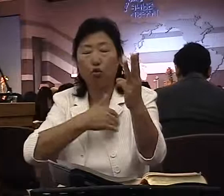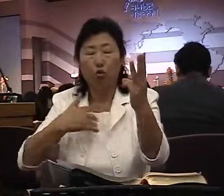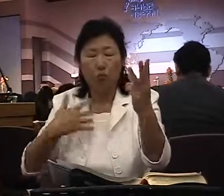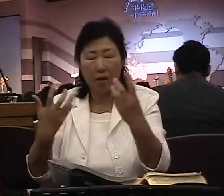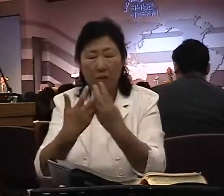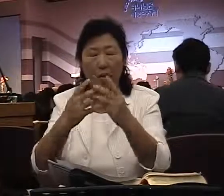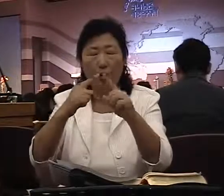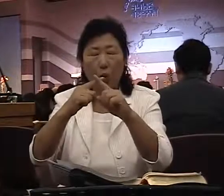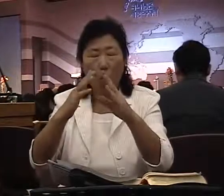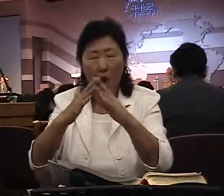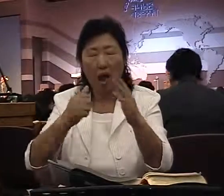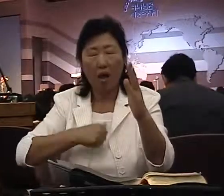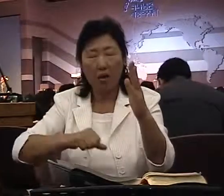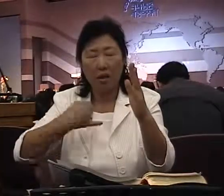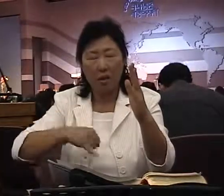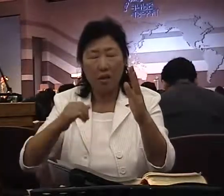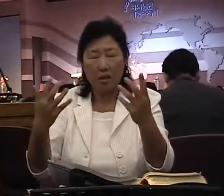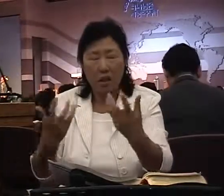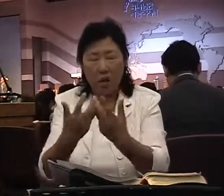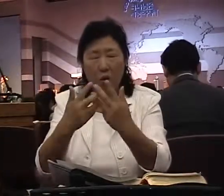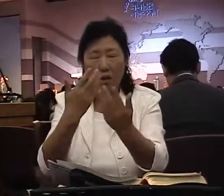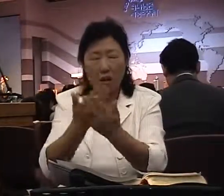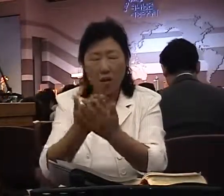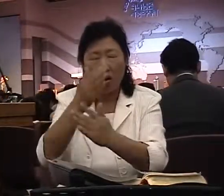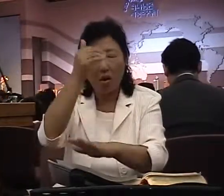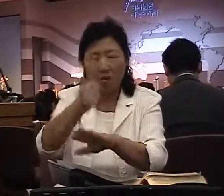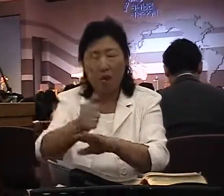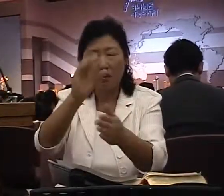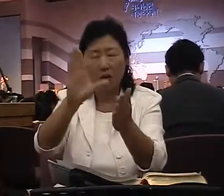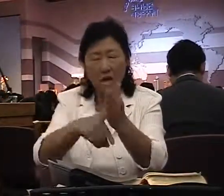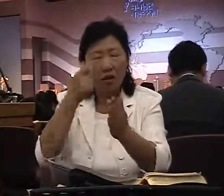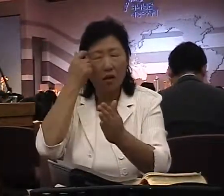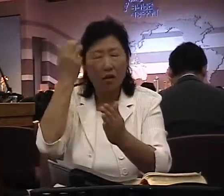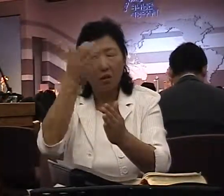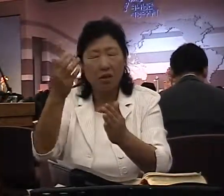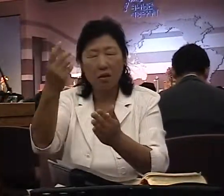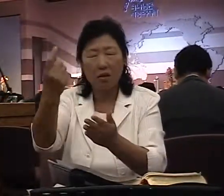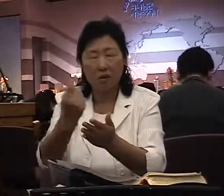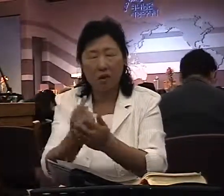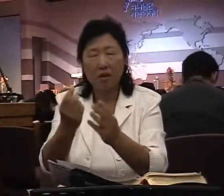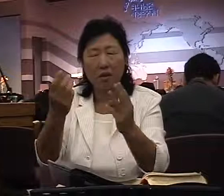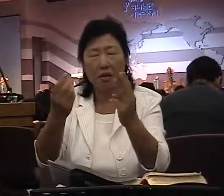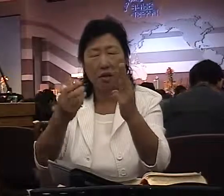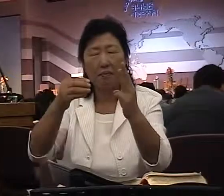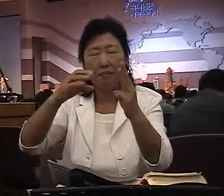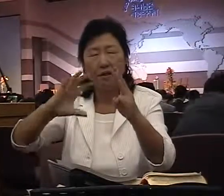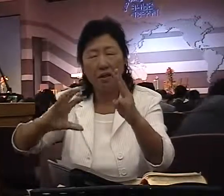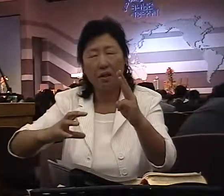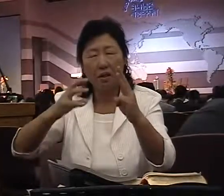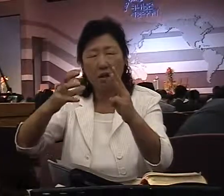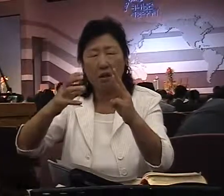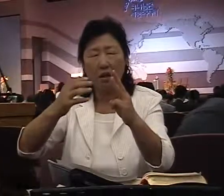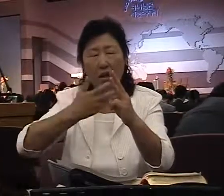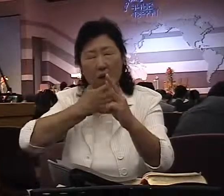자녀들과 우리를 채워달라. 마지막 때에 성령이 임하여서 3세대가 하나님의 꿈과 환상으로 움직일 수 있게